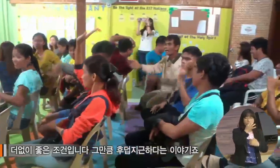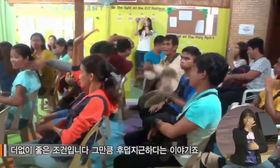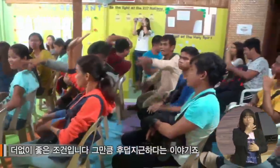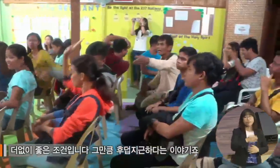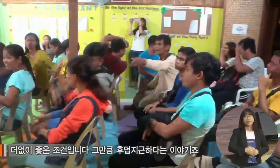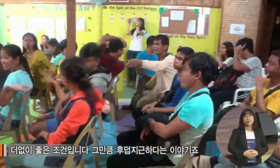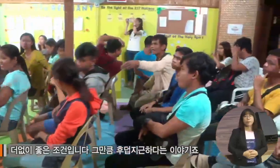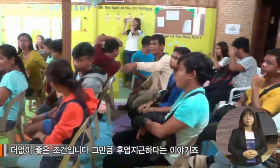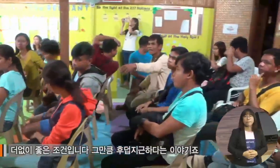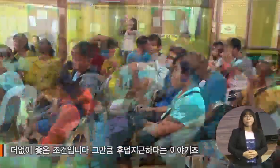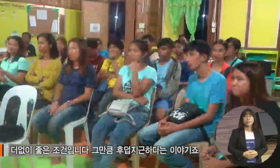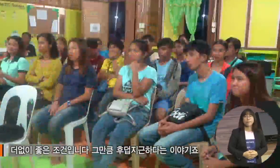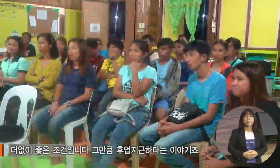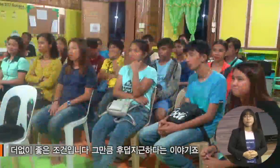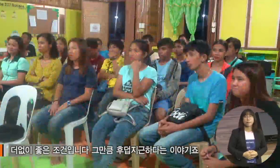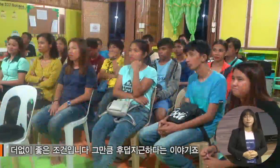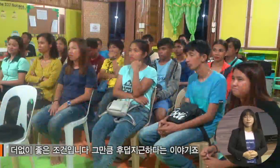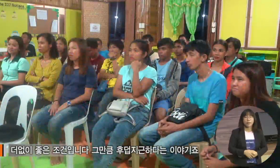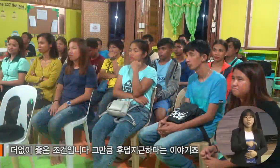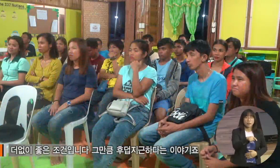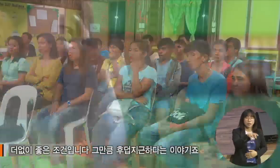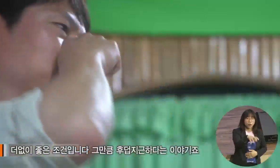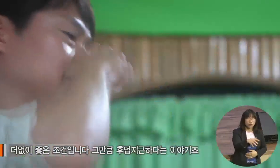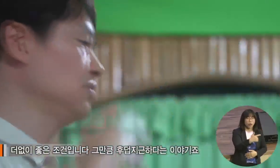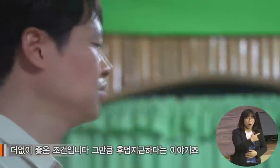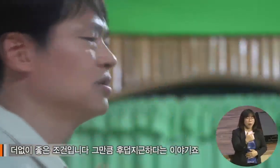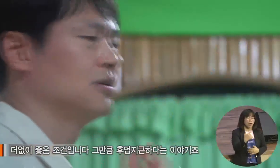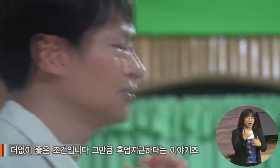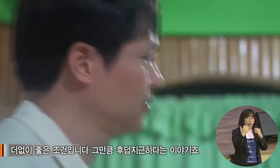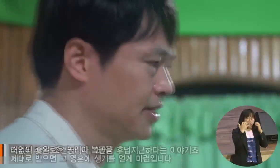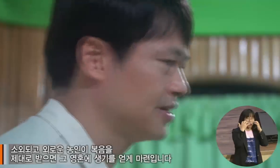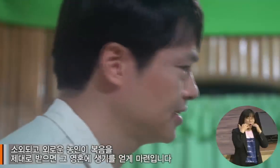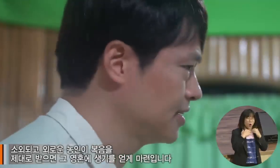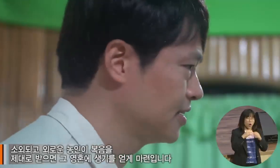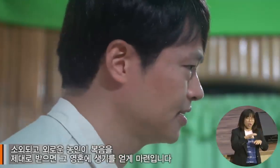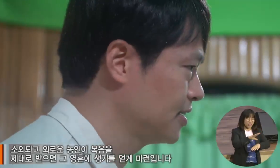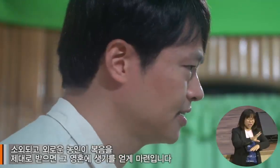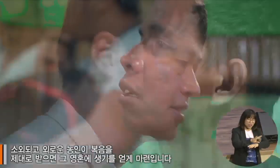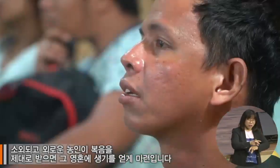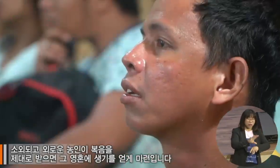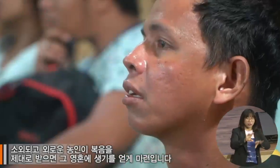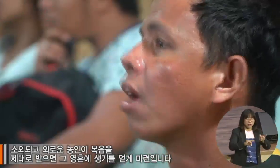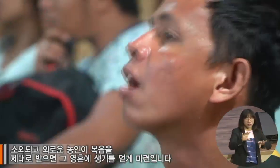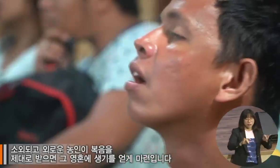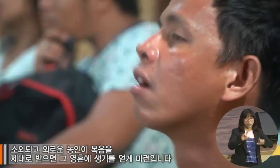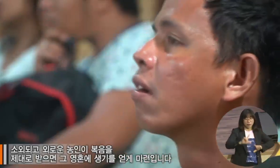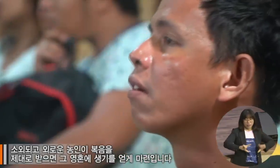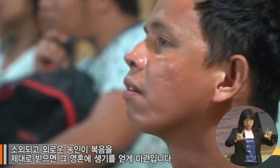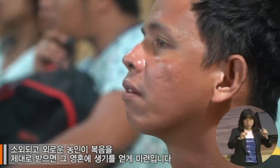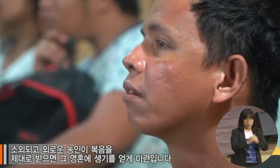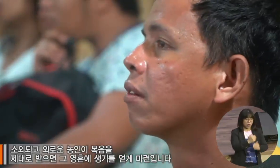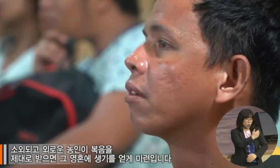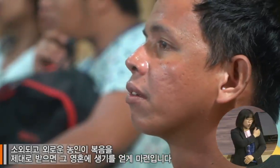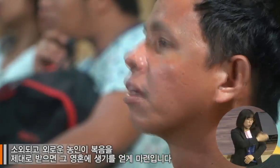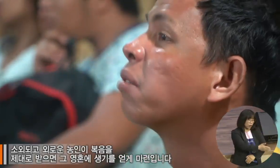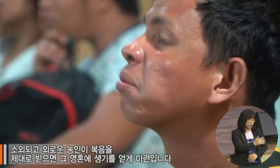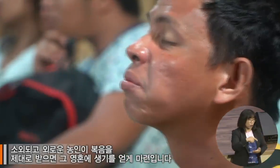조건입니다. 그만큼 후덥지근하다는 이야기죠. 소외되고 외로운 농인이 복음을 제대로